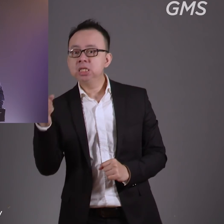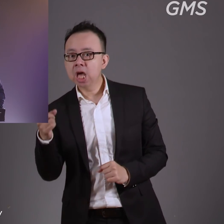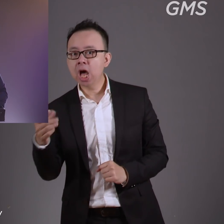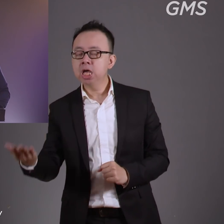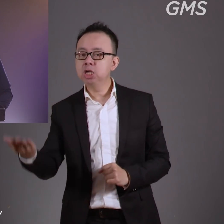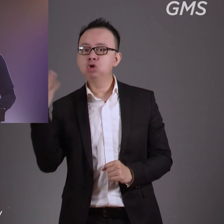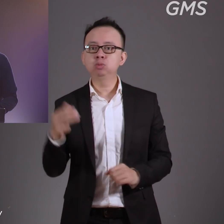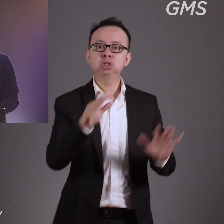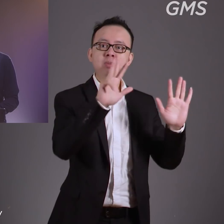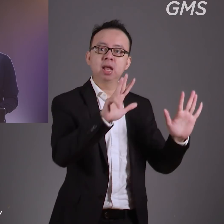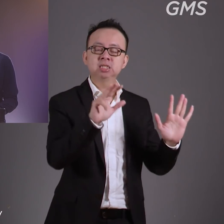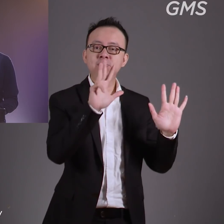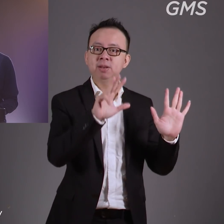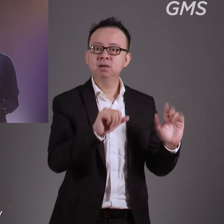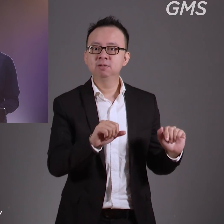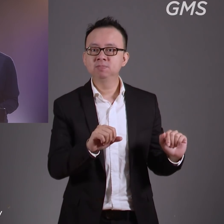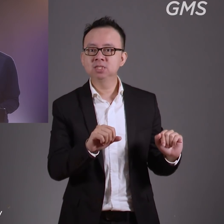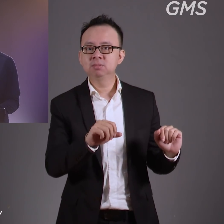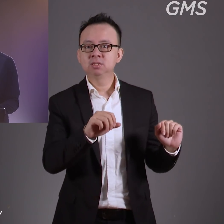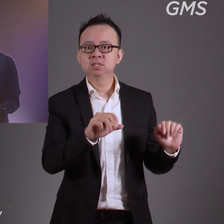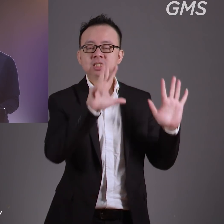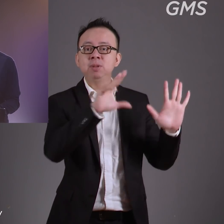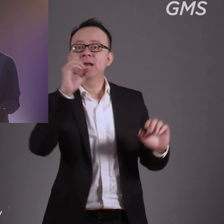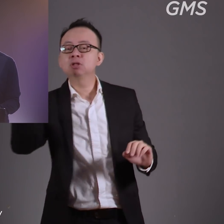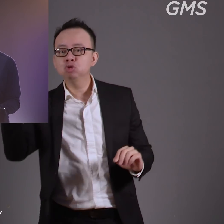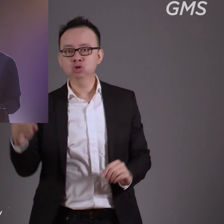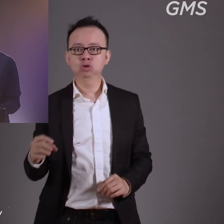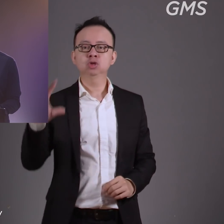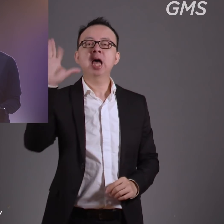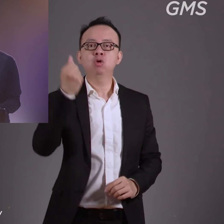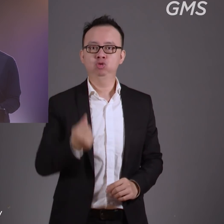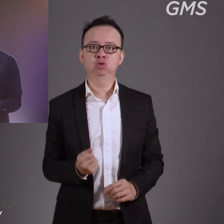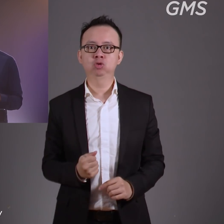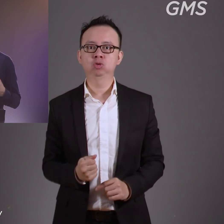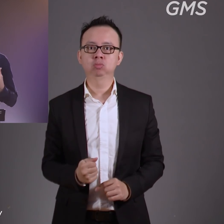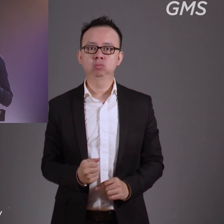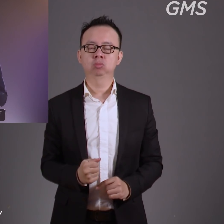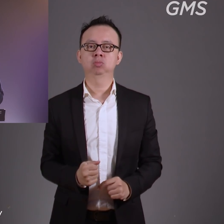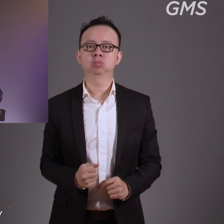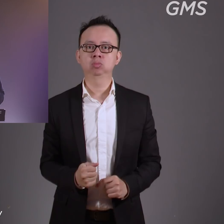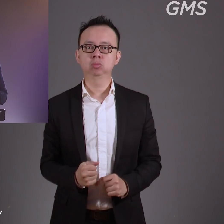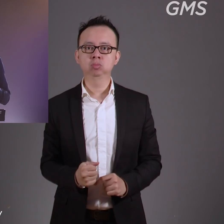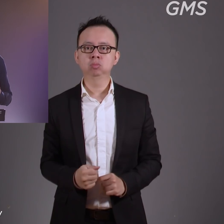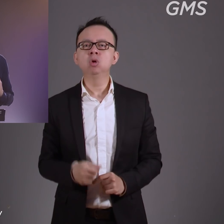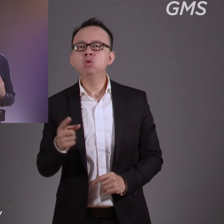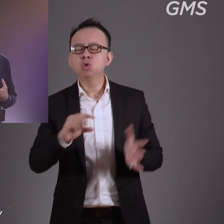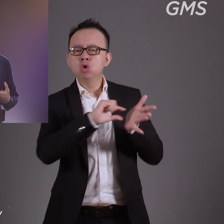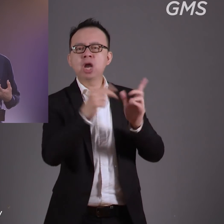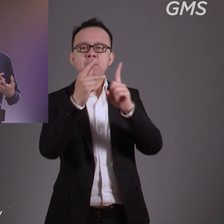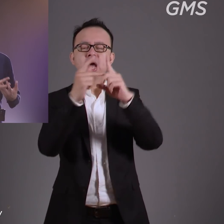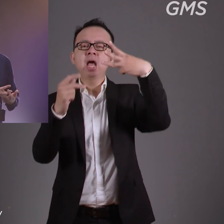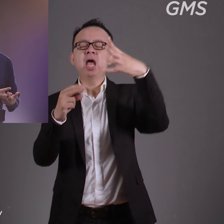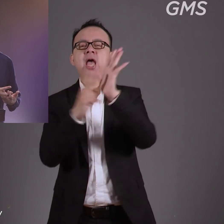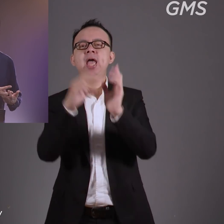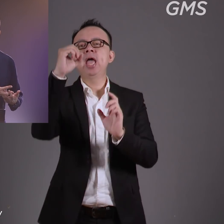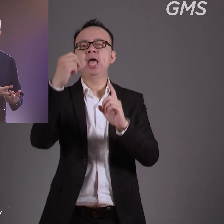969 tahun. The longest living man on earth. Ternyata yang namanya Henok itu bergaul